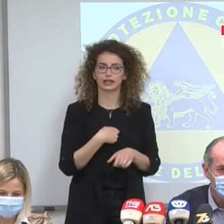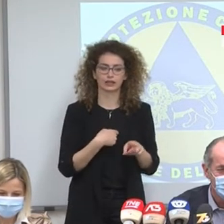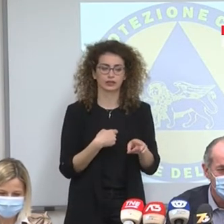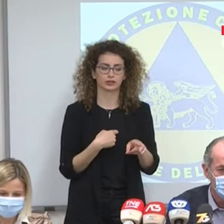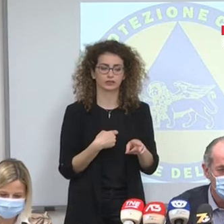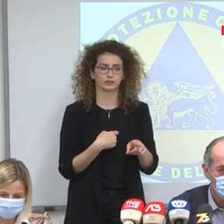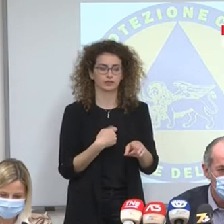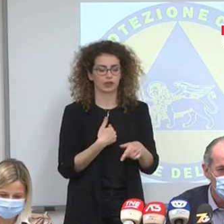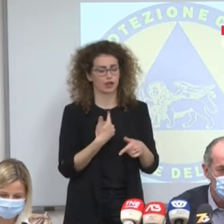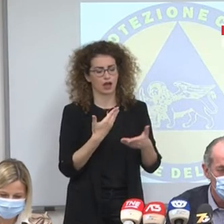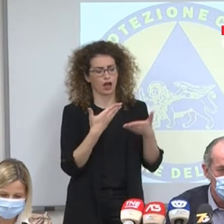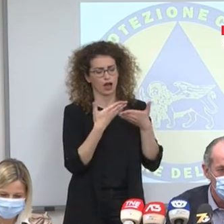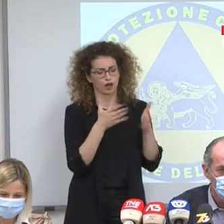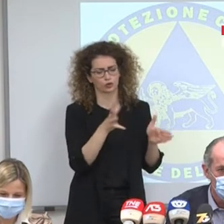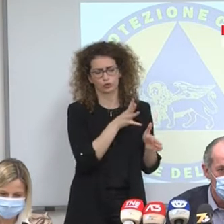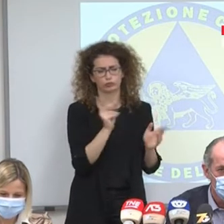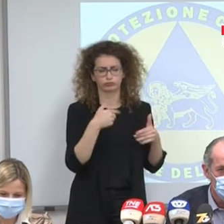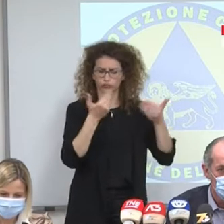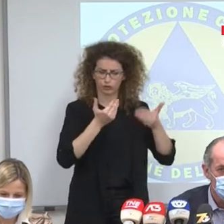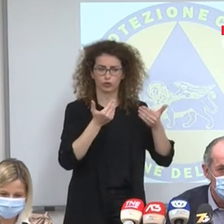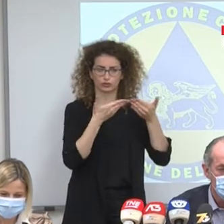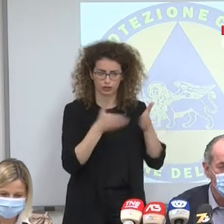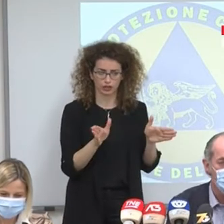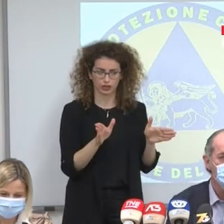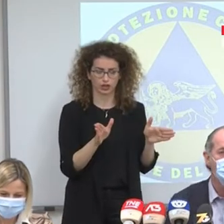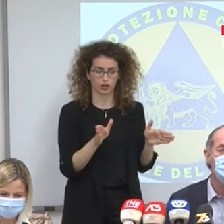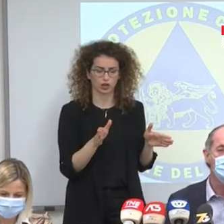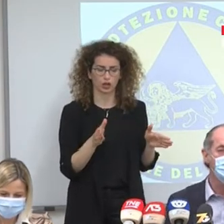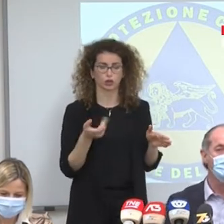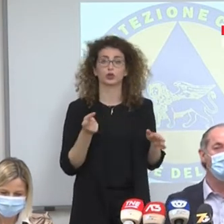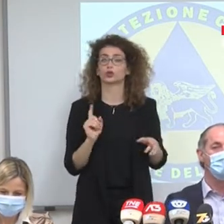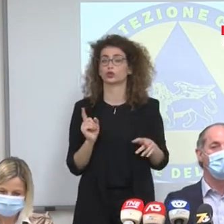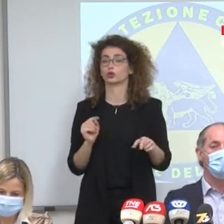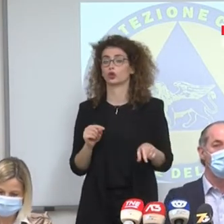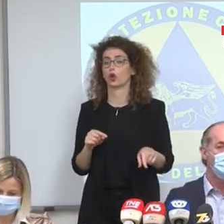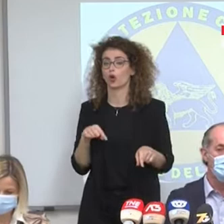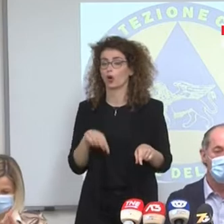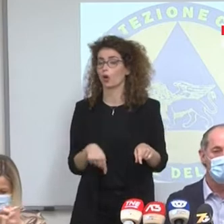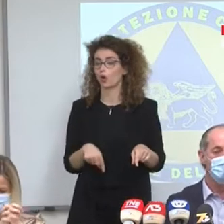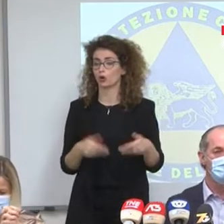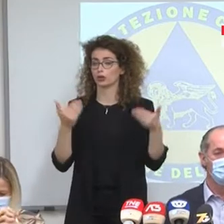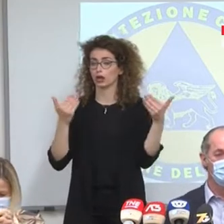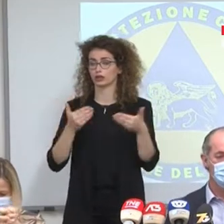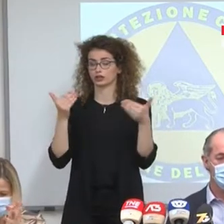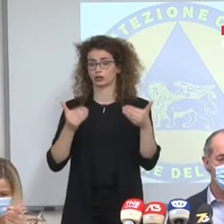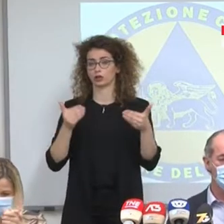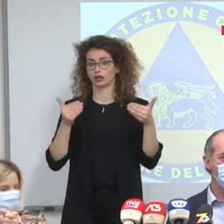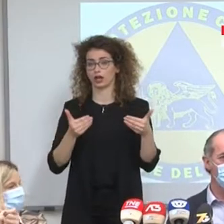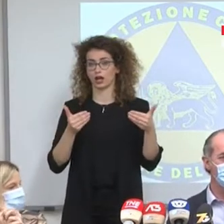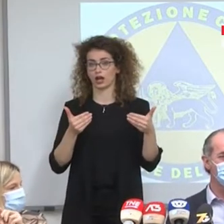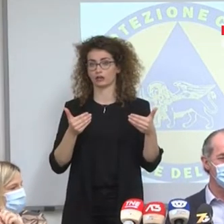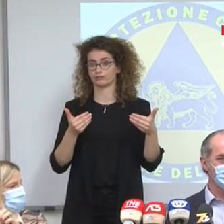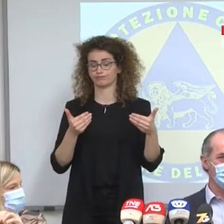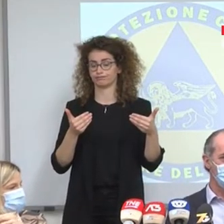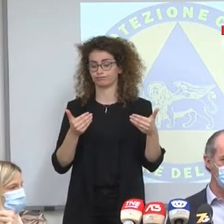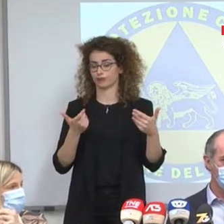si dovrebbe aprire tutto, anche le discoteche in zona bianca? No, allora sulle discoteche noi non riusciamo,